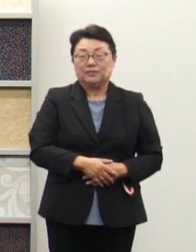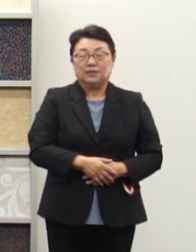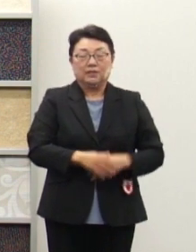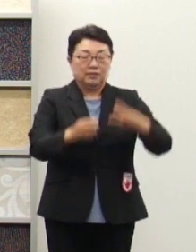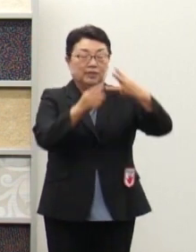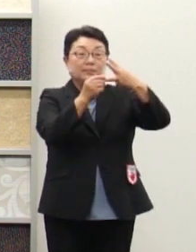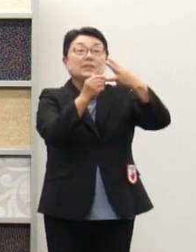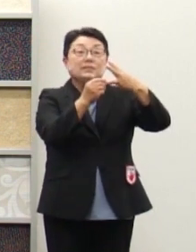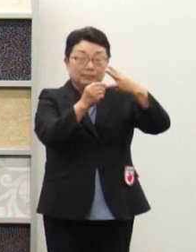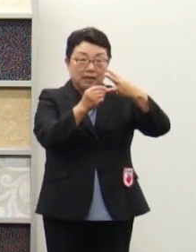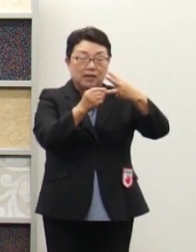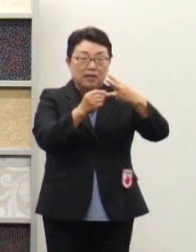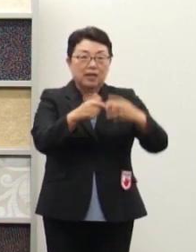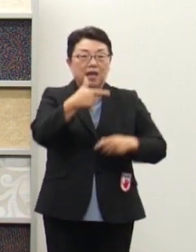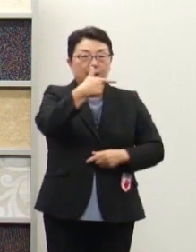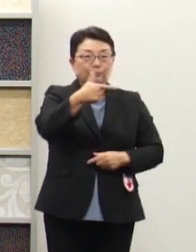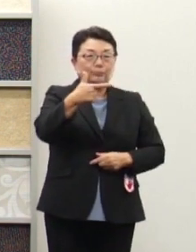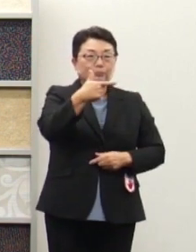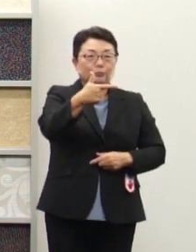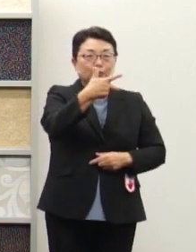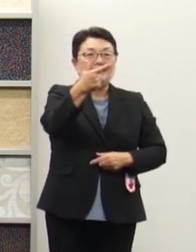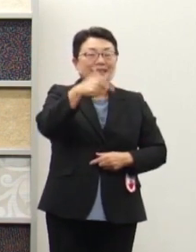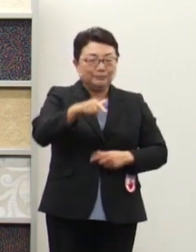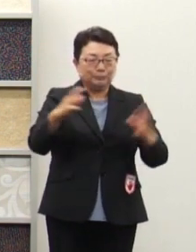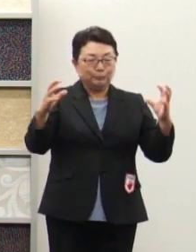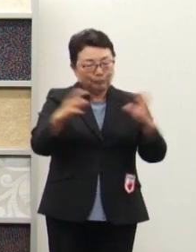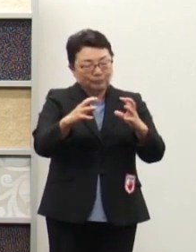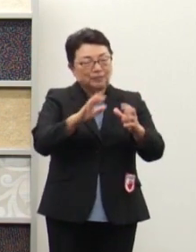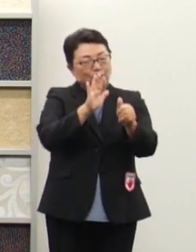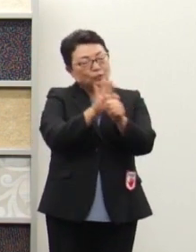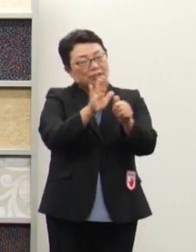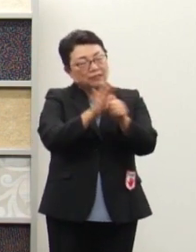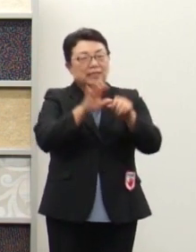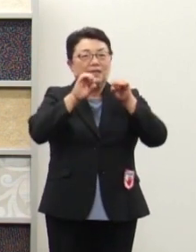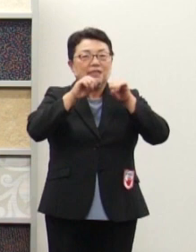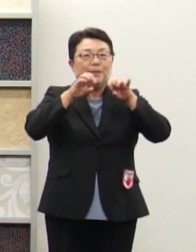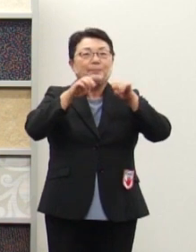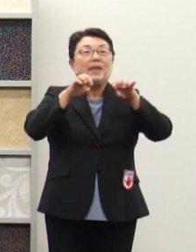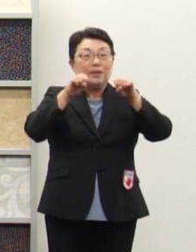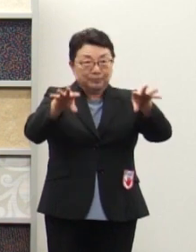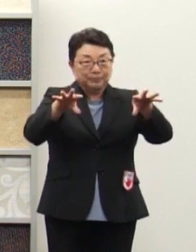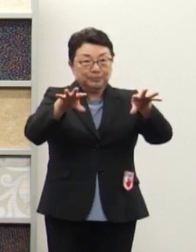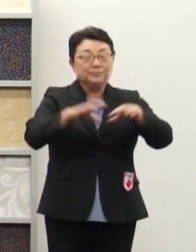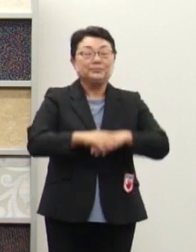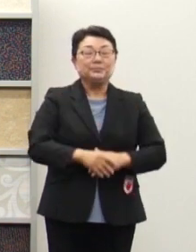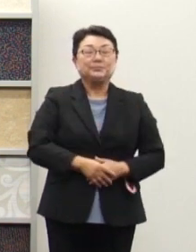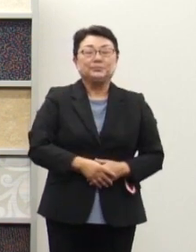3点目、無人でお助けキャンペーンの、拡充深掘り、についてです。